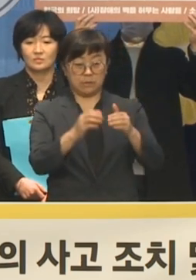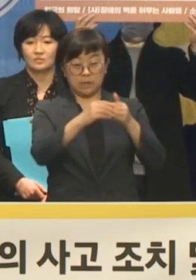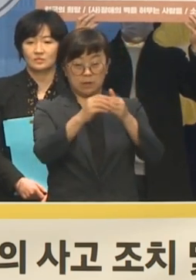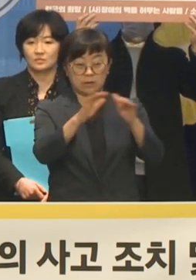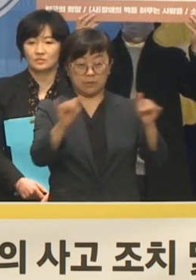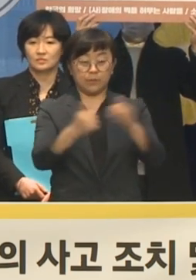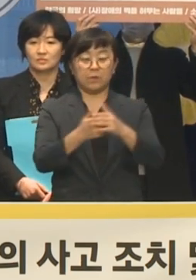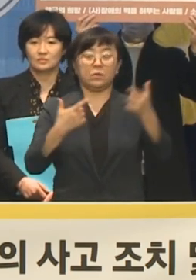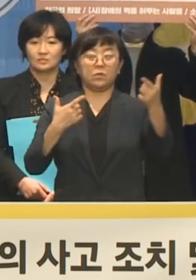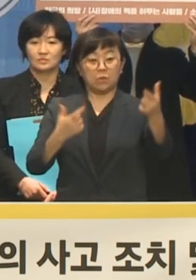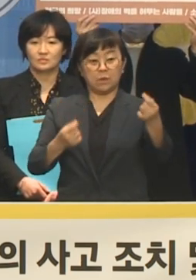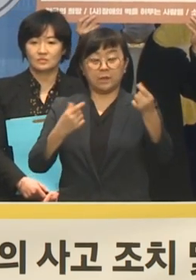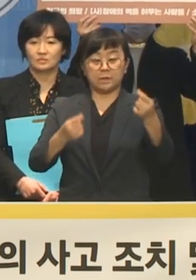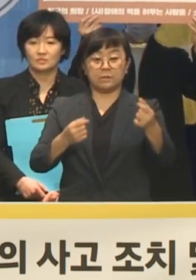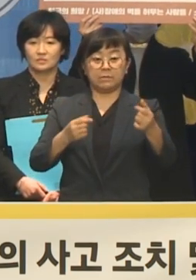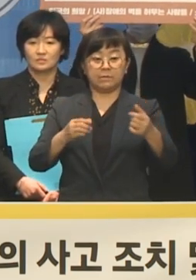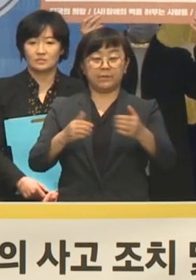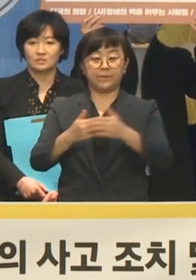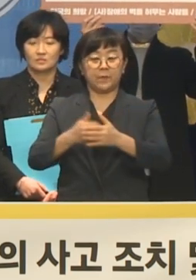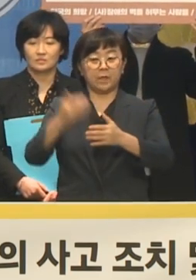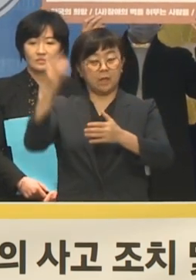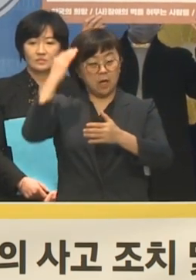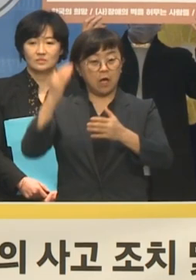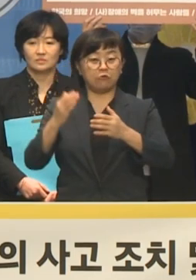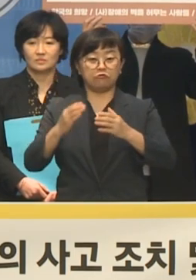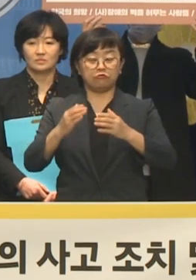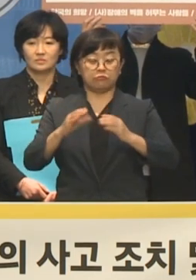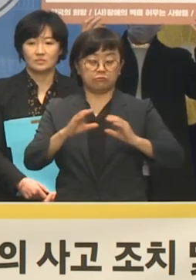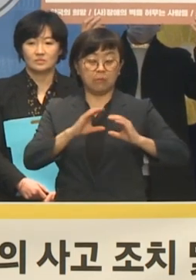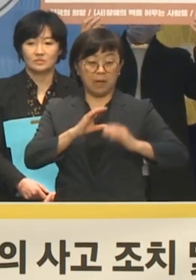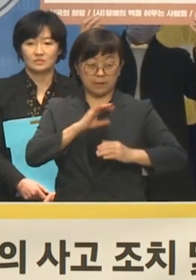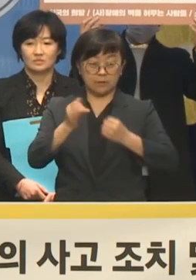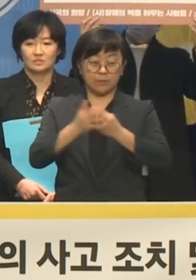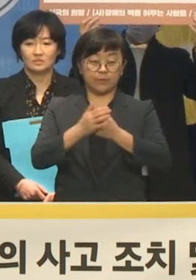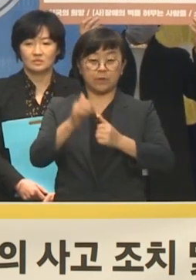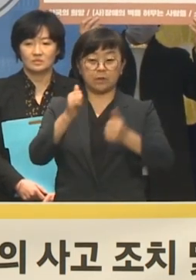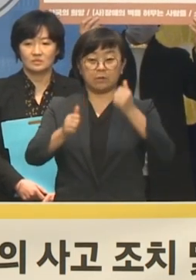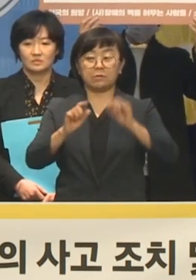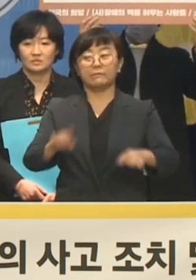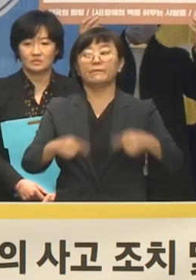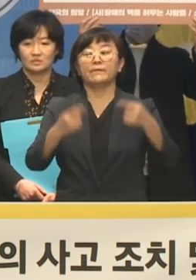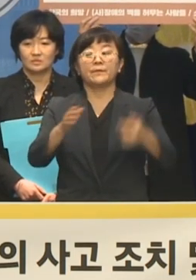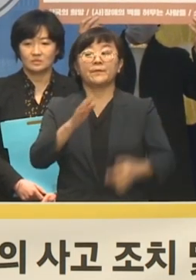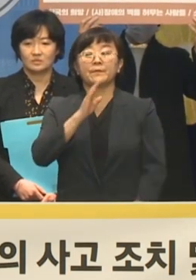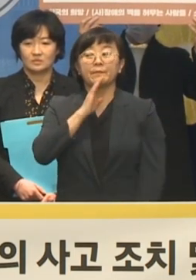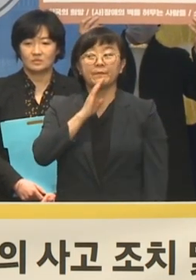저와 똑같이 가슴에 태극마크를 달고 경기에 출전했음에도